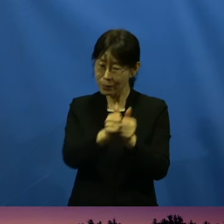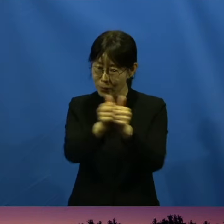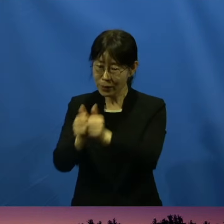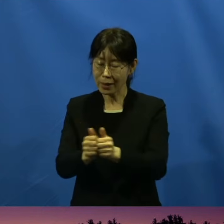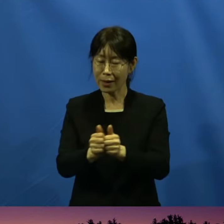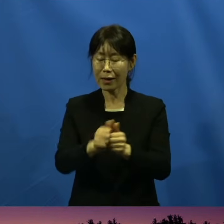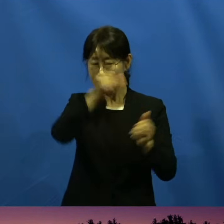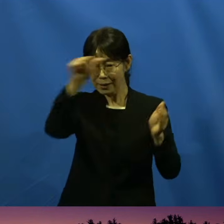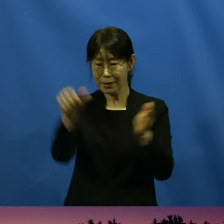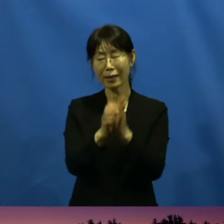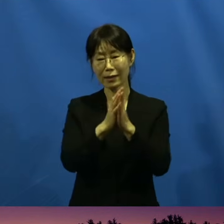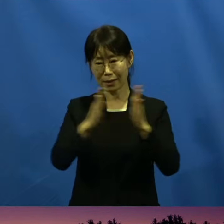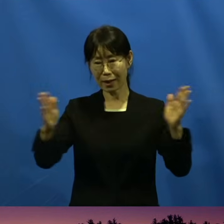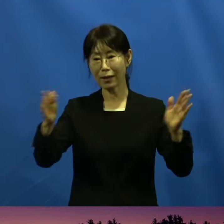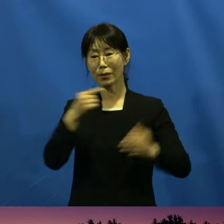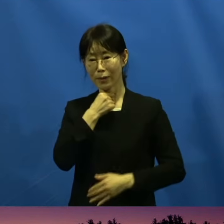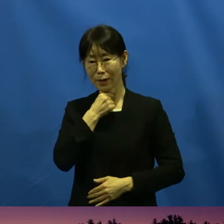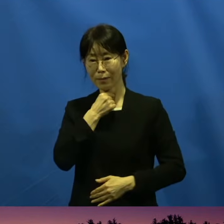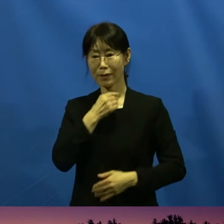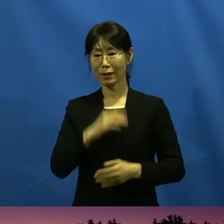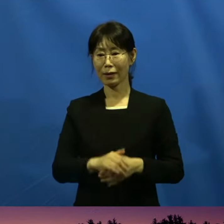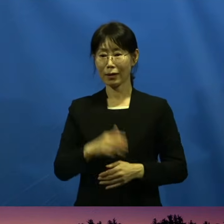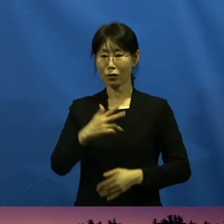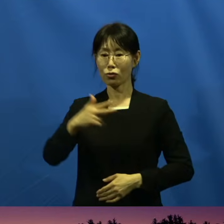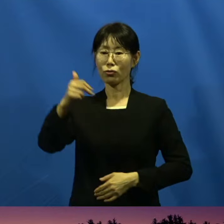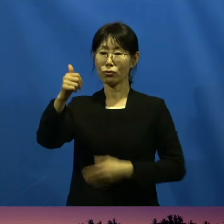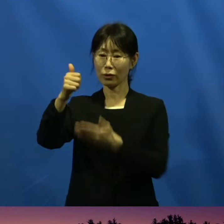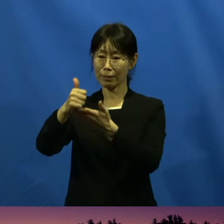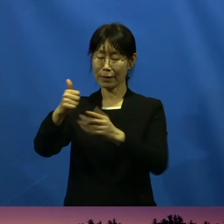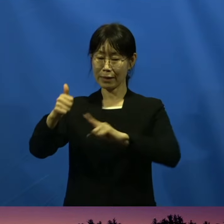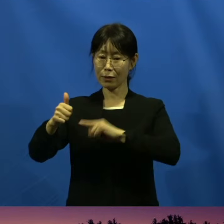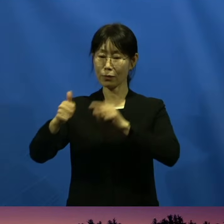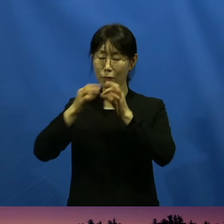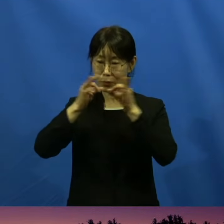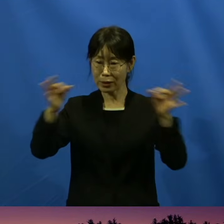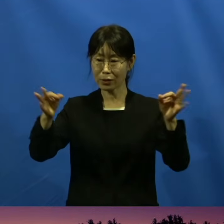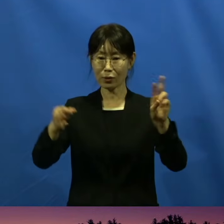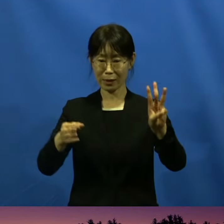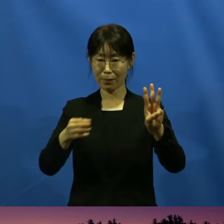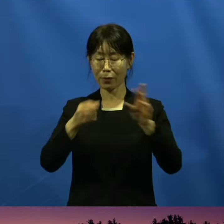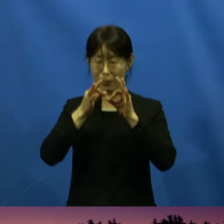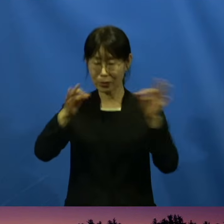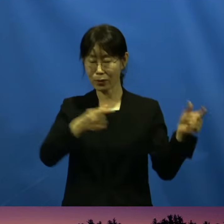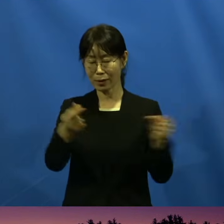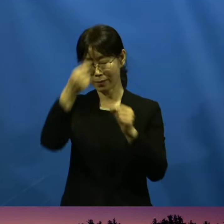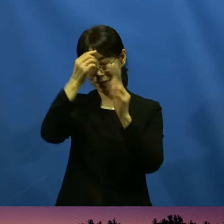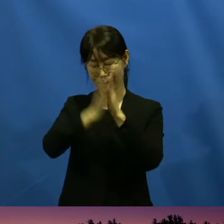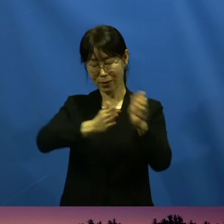은혜가 있게 되기를 축원합니다. 주여, 세 번 외치고 기도하며 나갑니다.